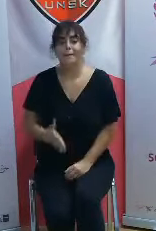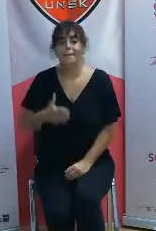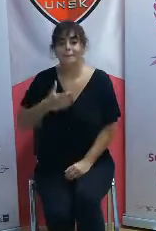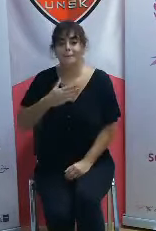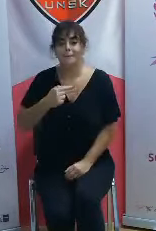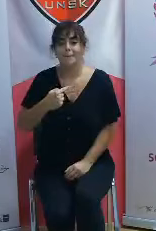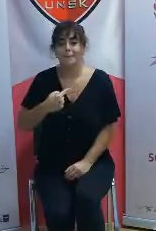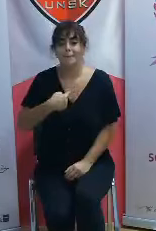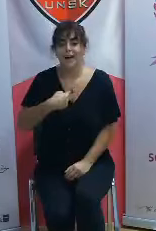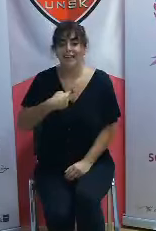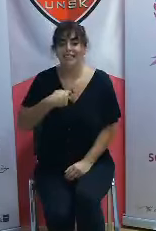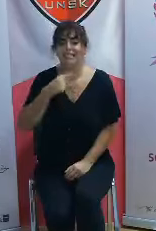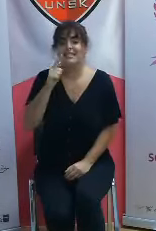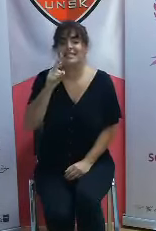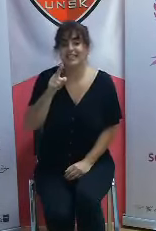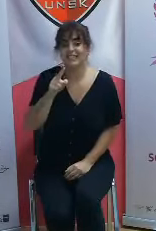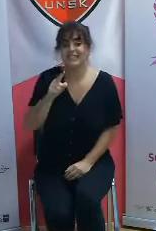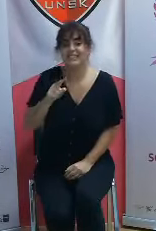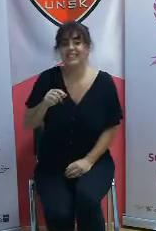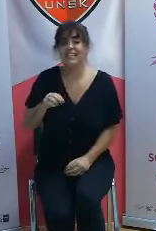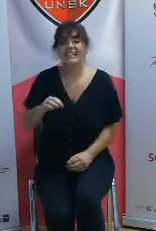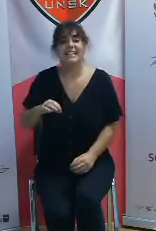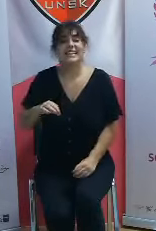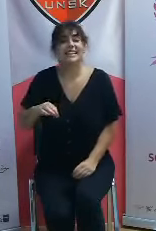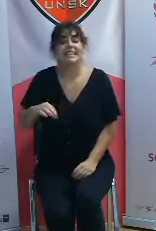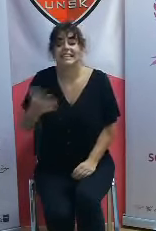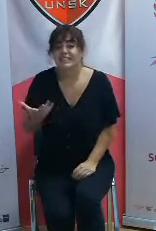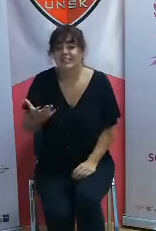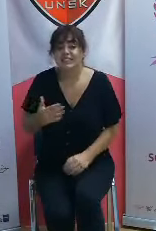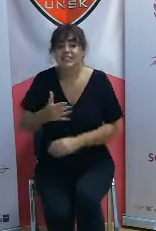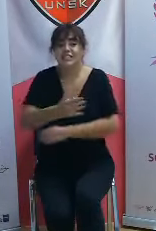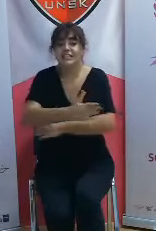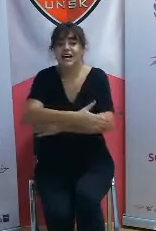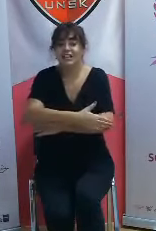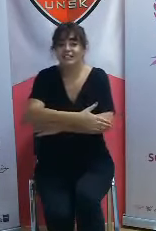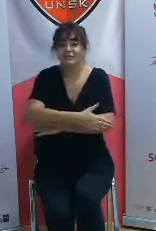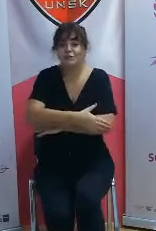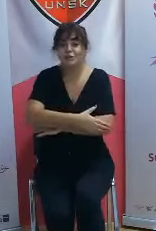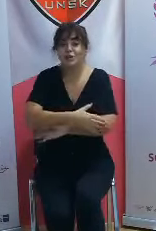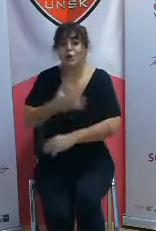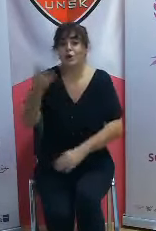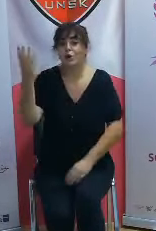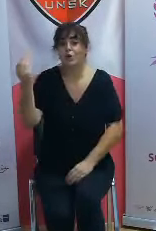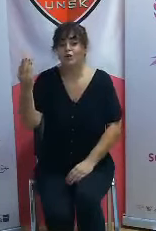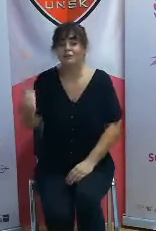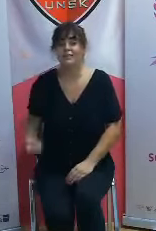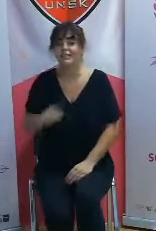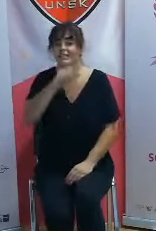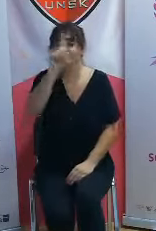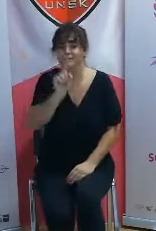Ben sana nasıl yardımcı olabilirim?